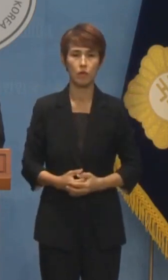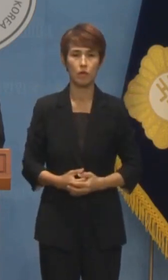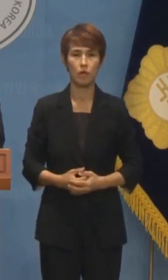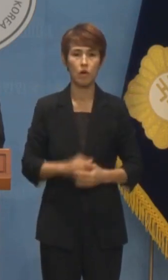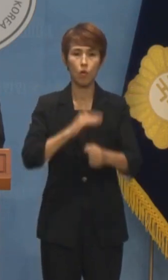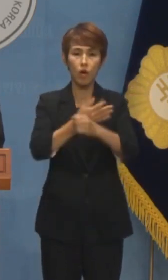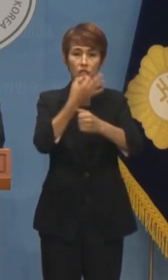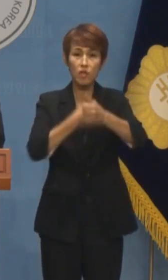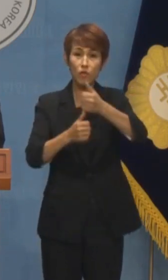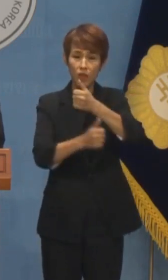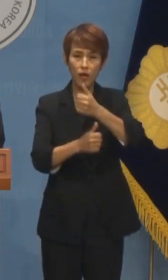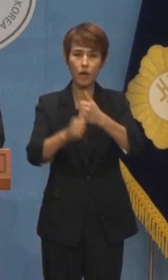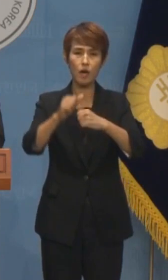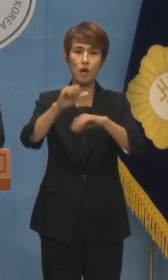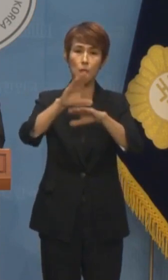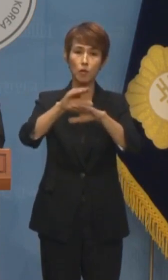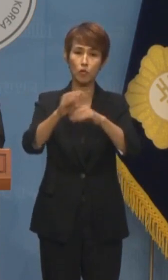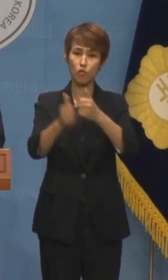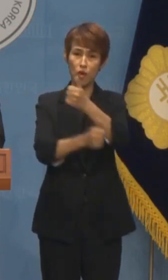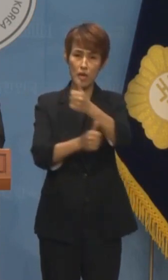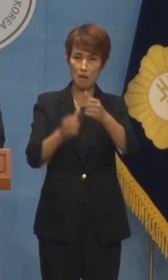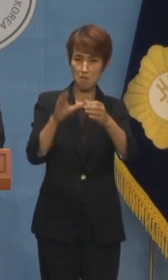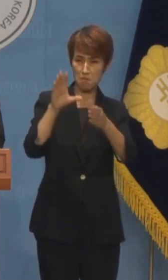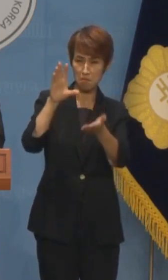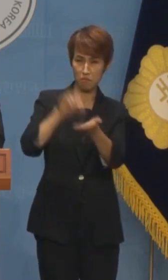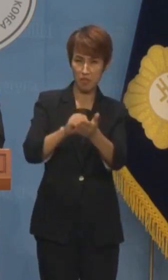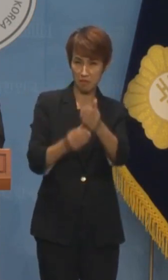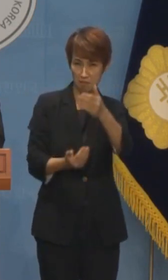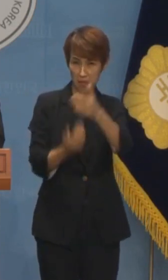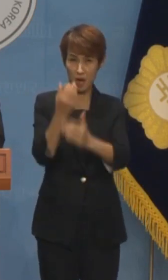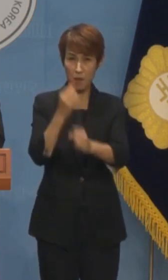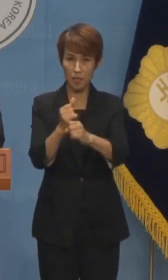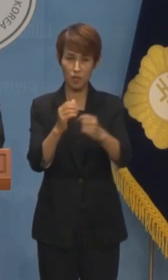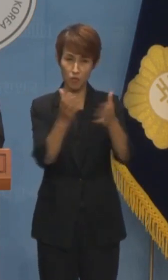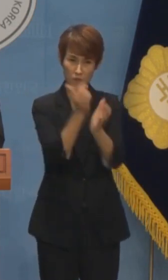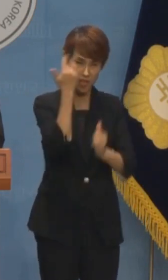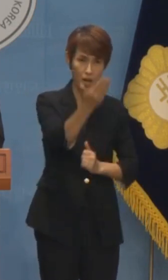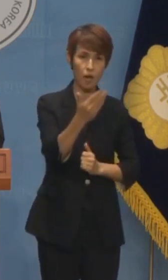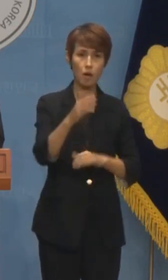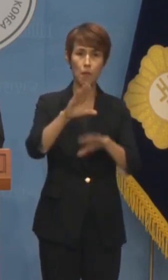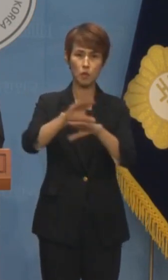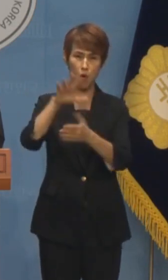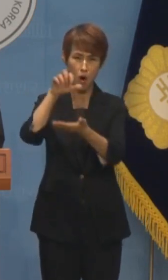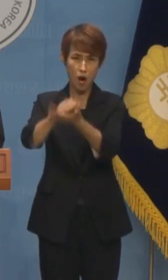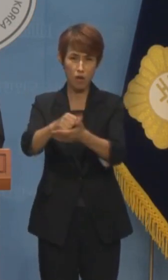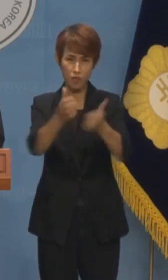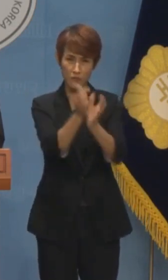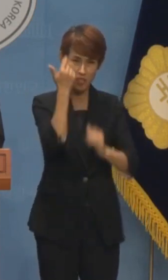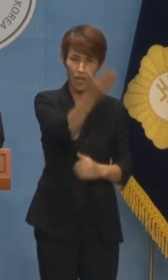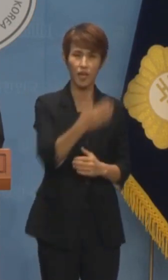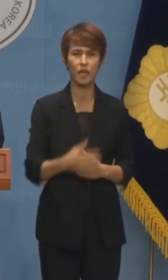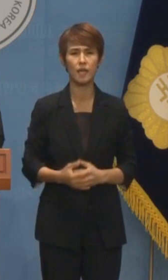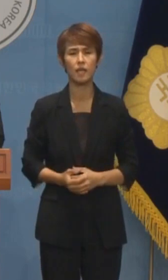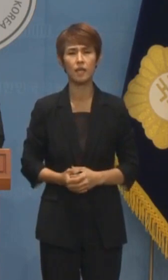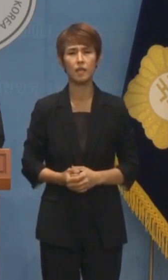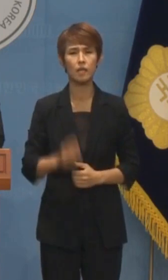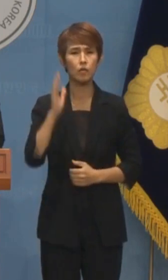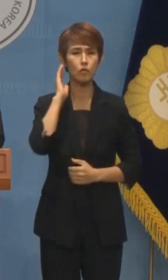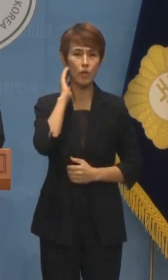건의기가 방통위 파견부서입니까? 방송장악 지원 부서입니까? 윤석열